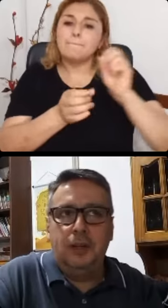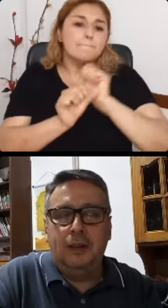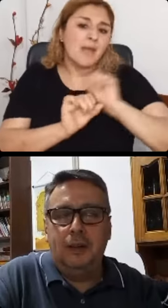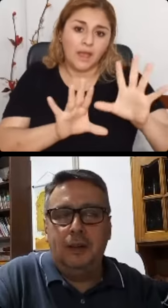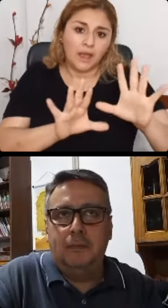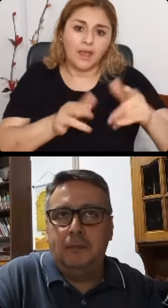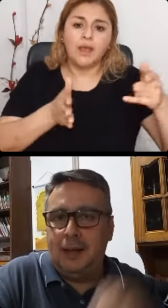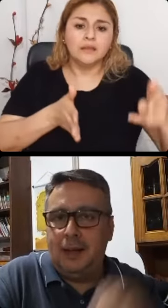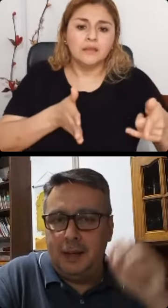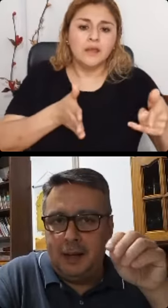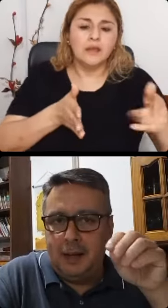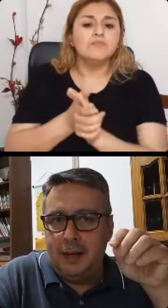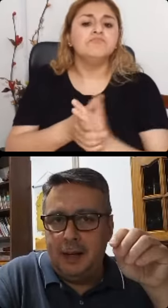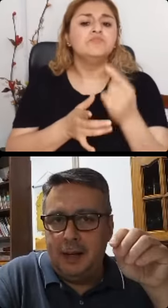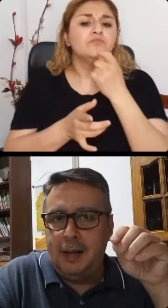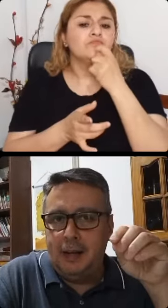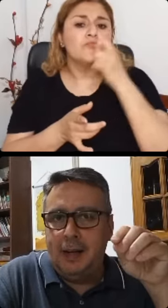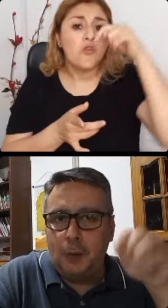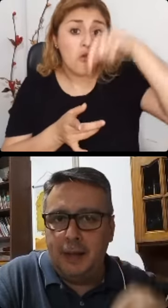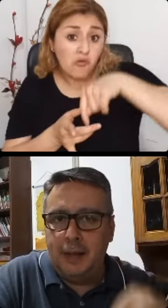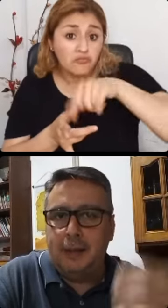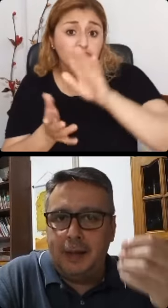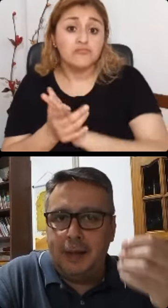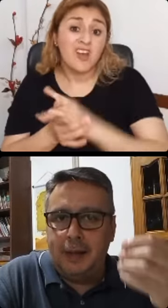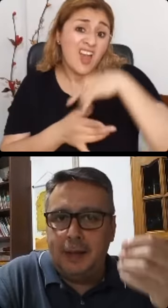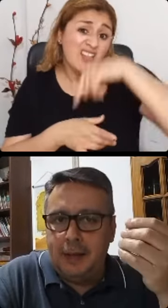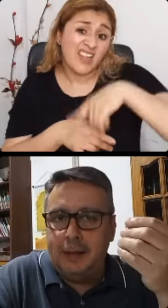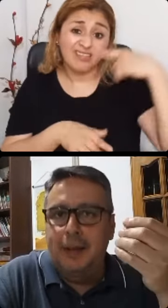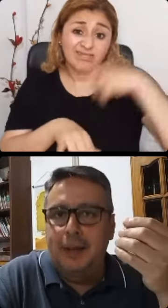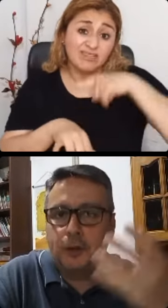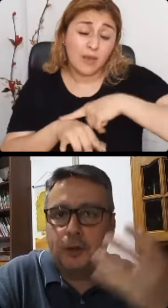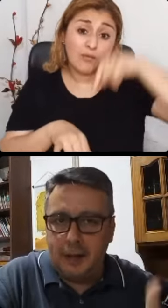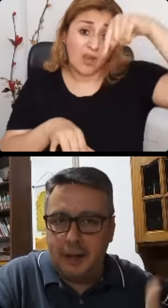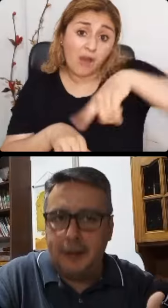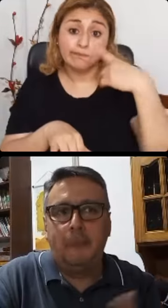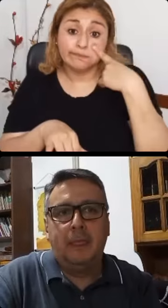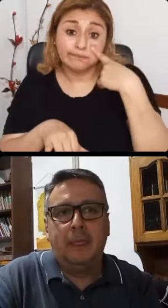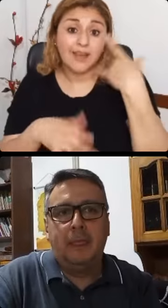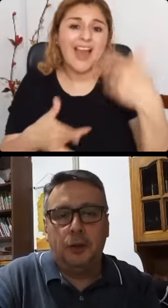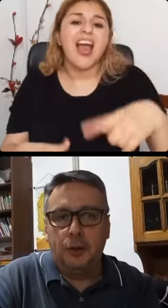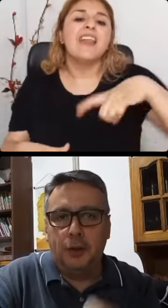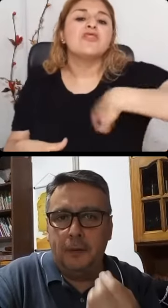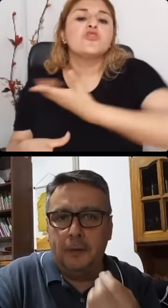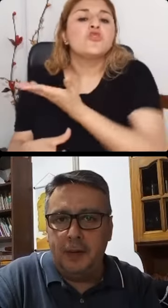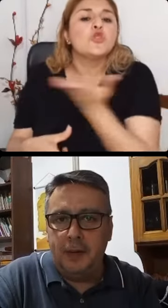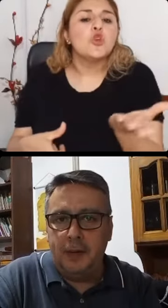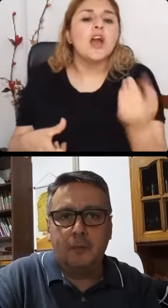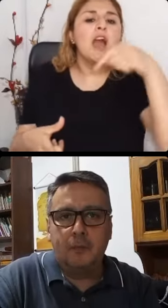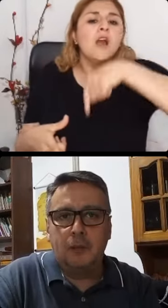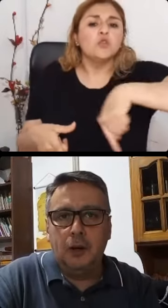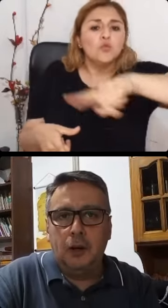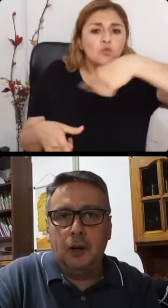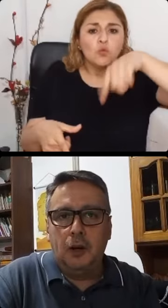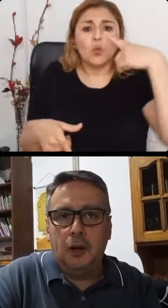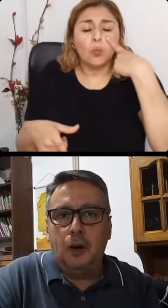en la actualidad en esta sociedad que nos toca vivir